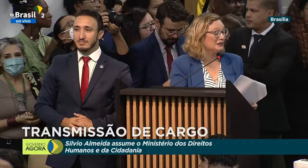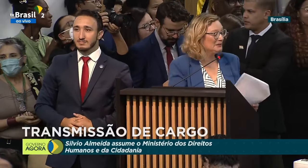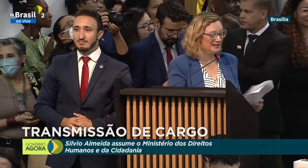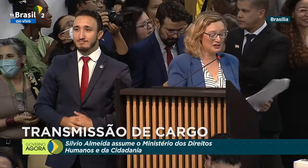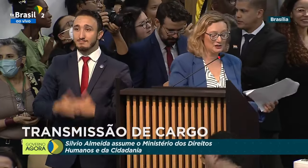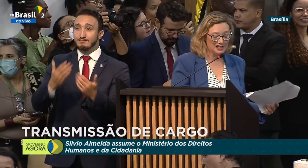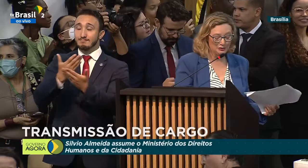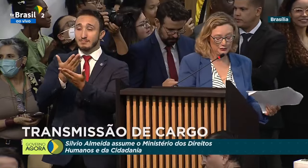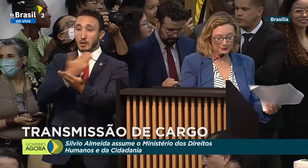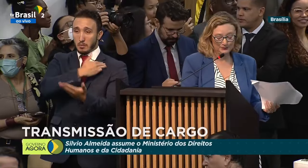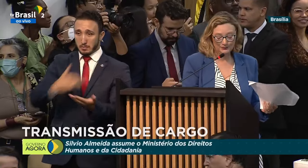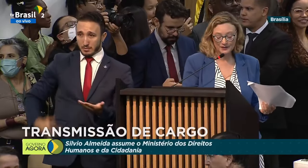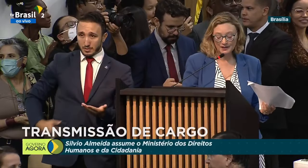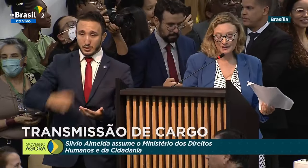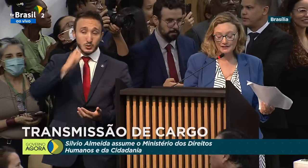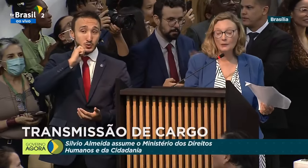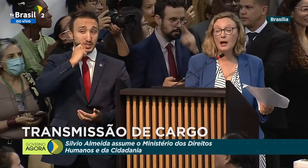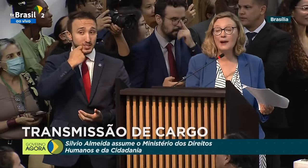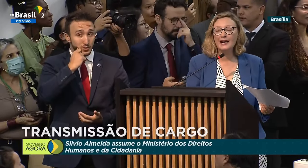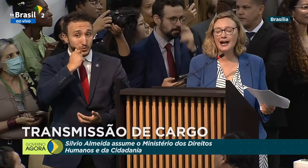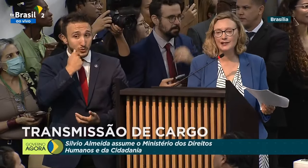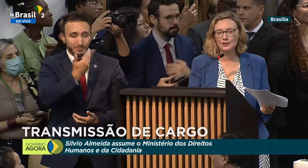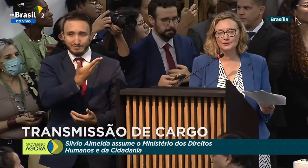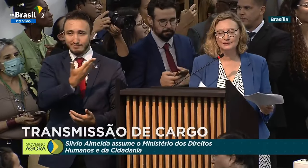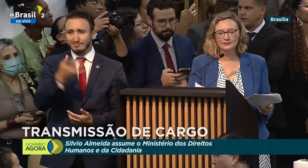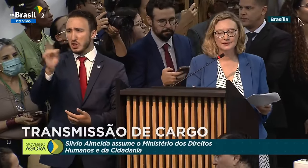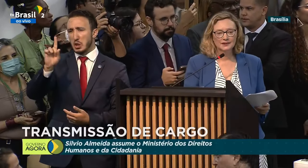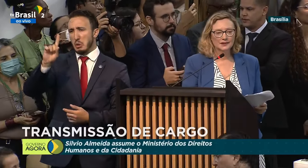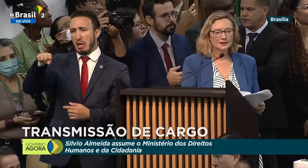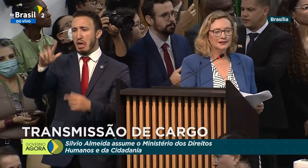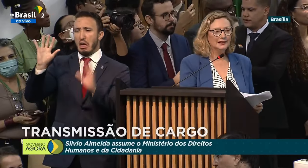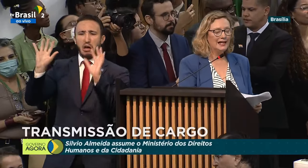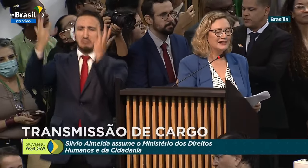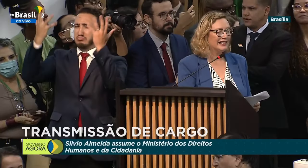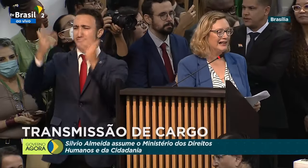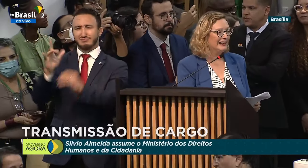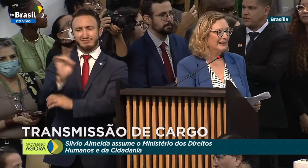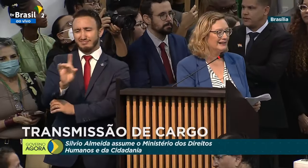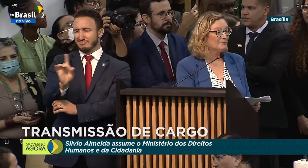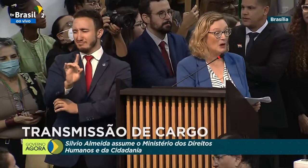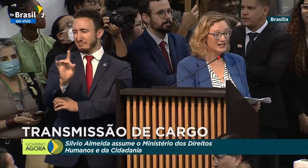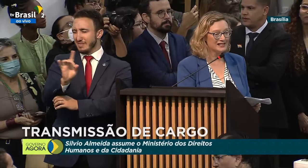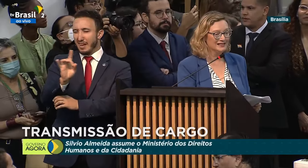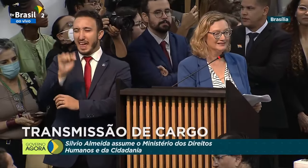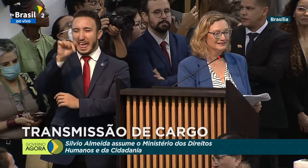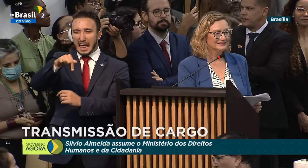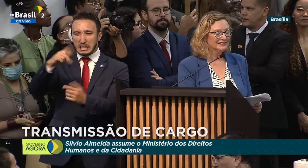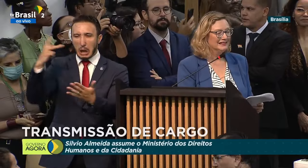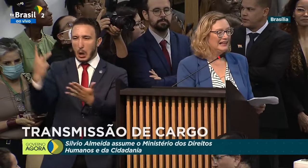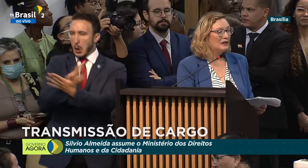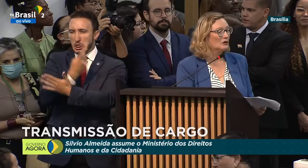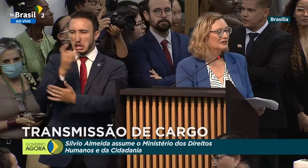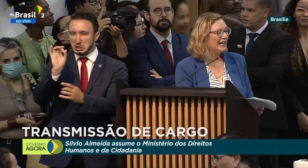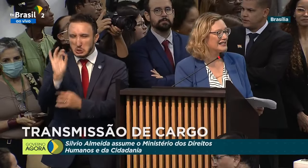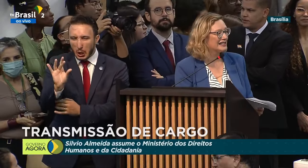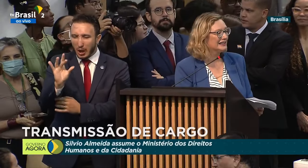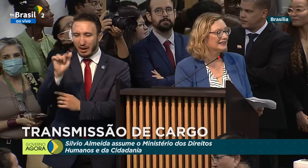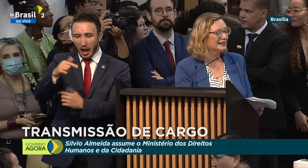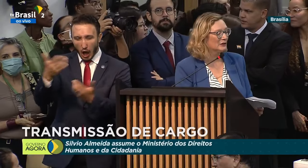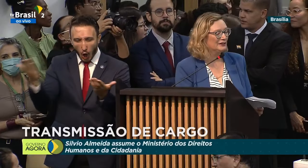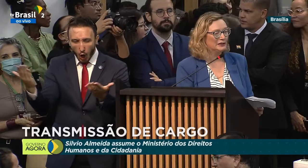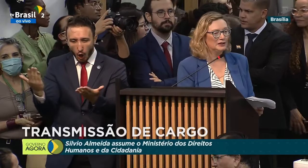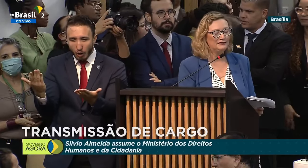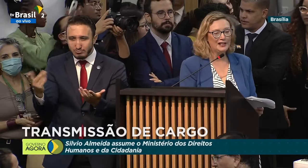prezado Ministro Silva não é o acaso que esta posse acontece